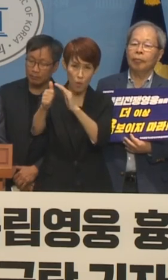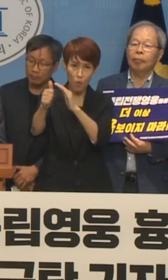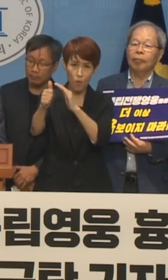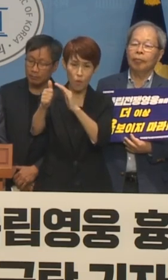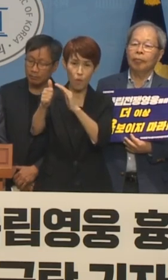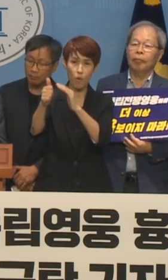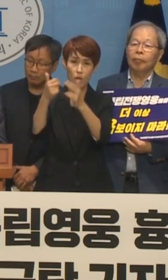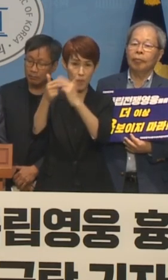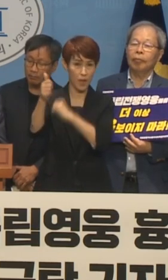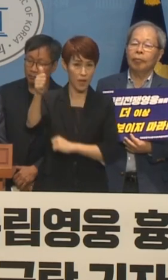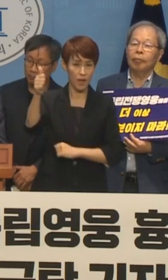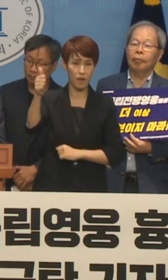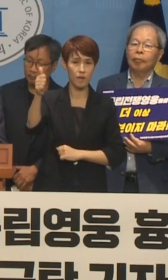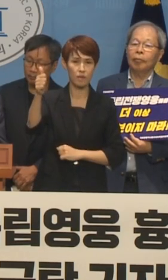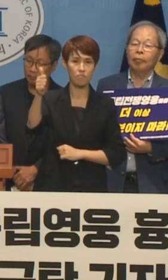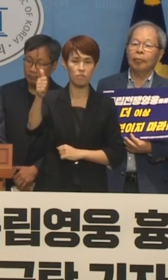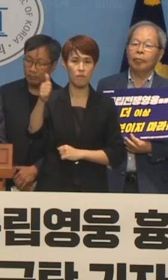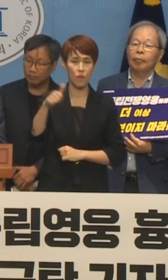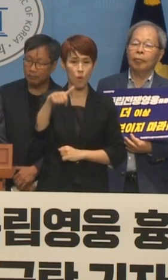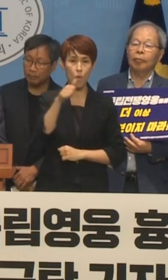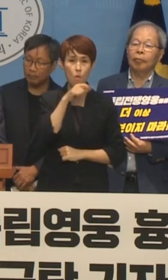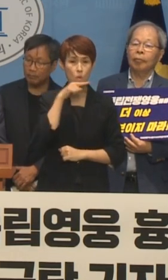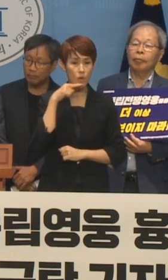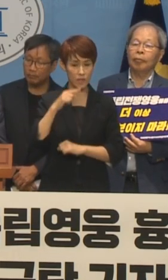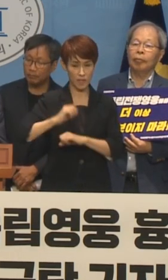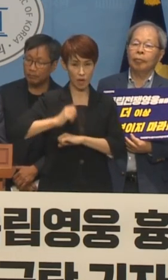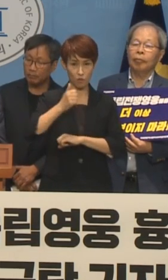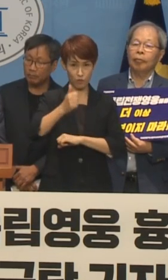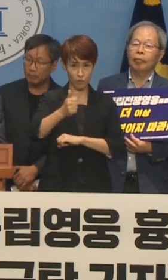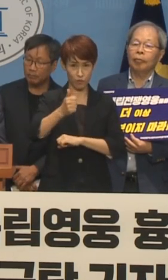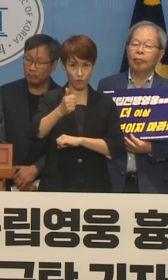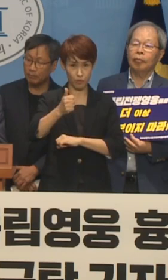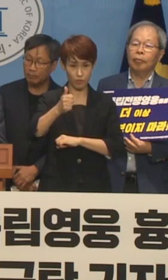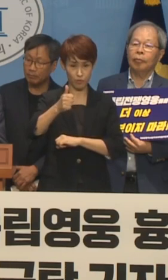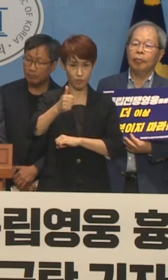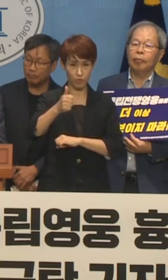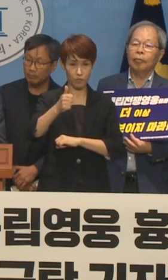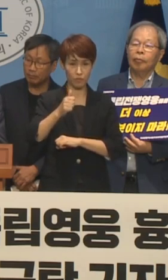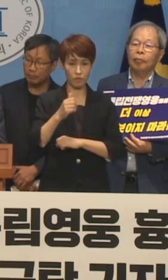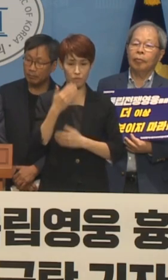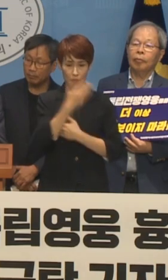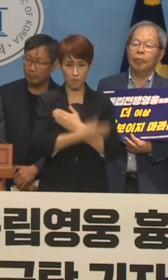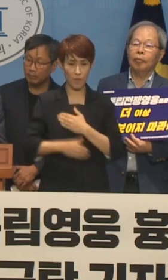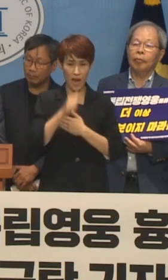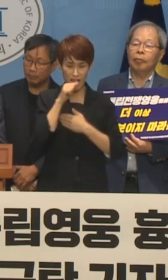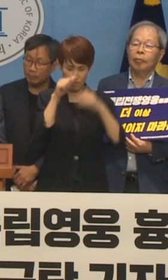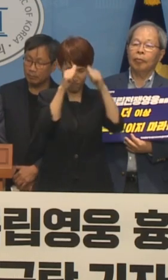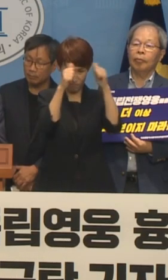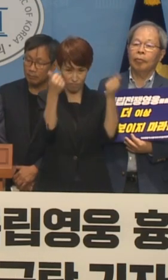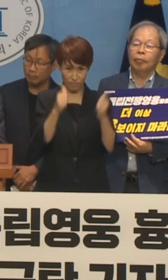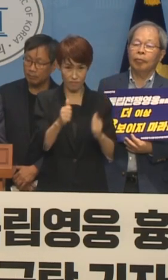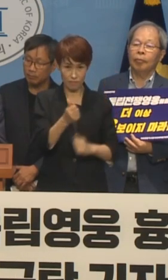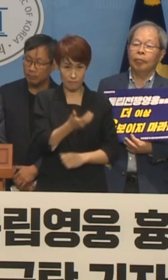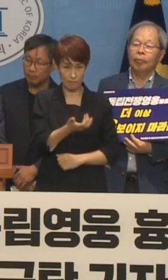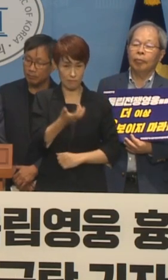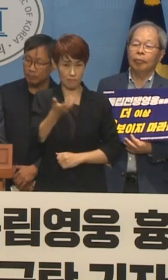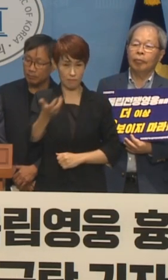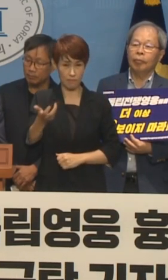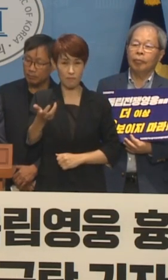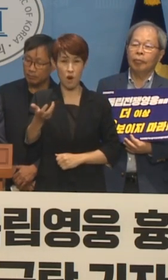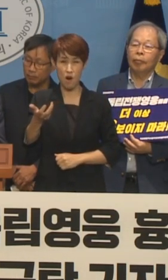대한고려인협회는 만약 홍범도 장군 흉상을 1cm라도